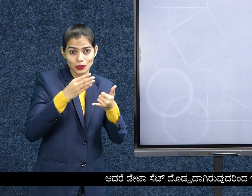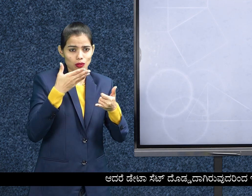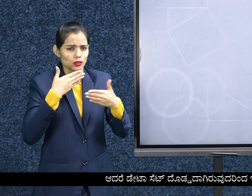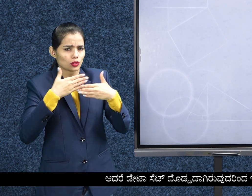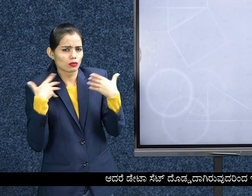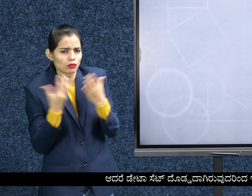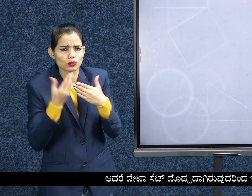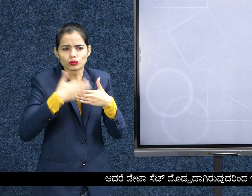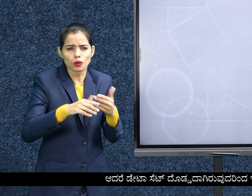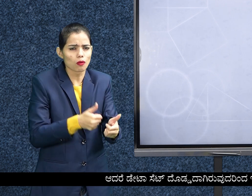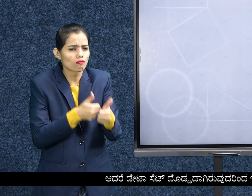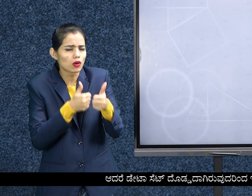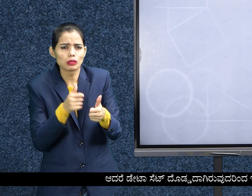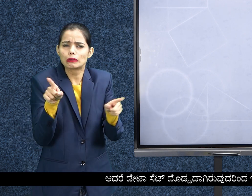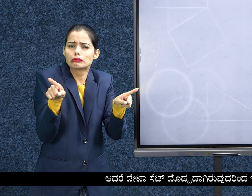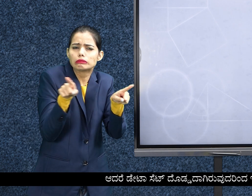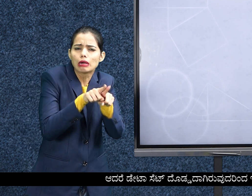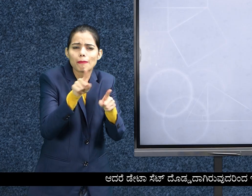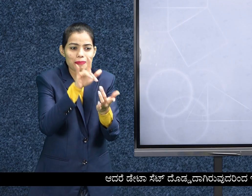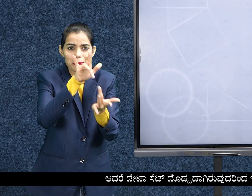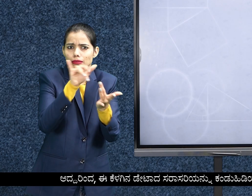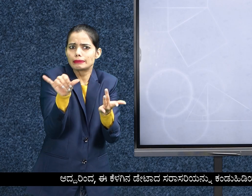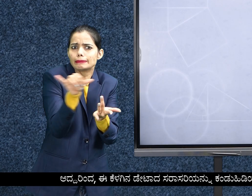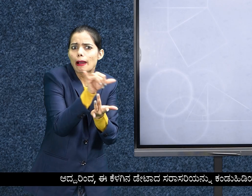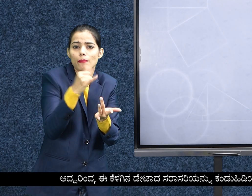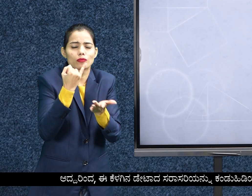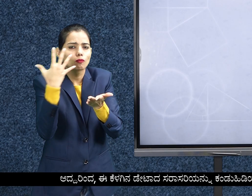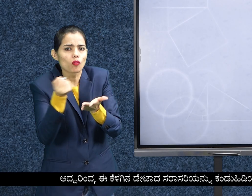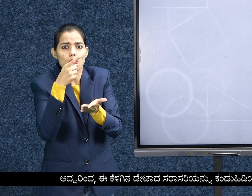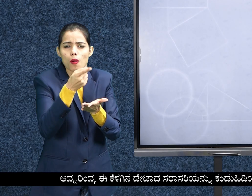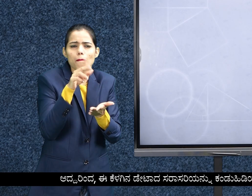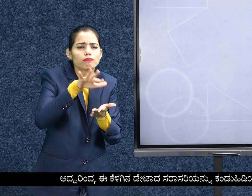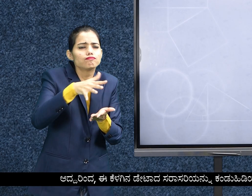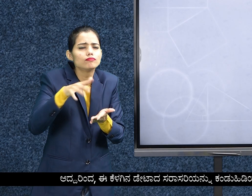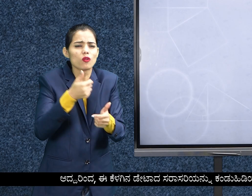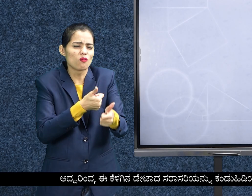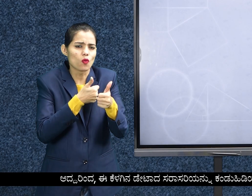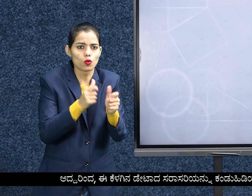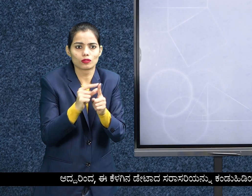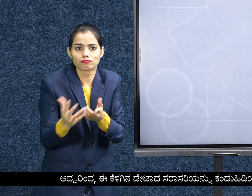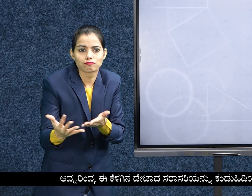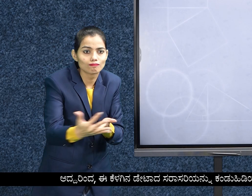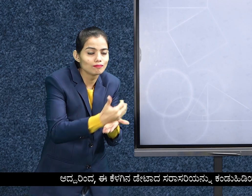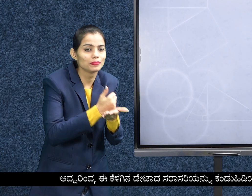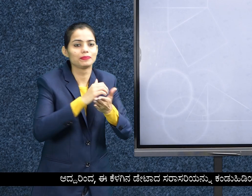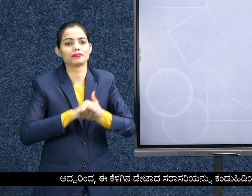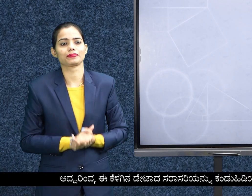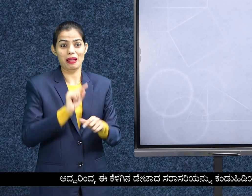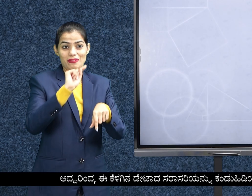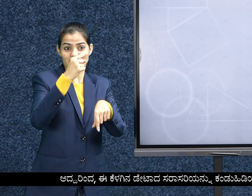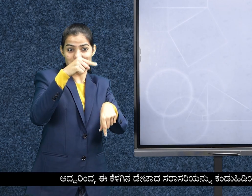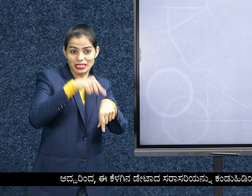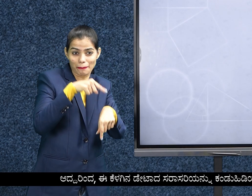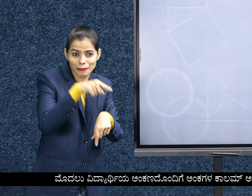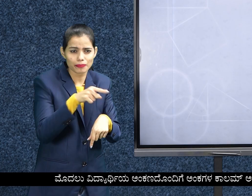ಆದ್ರೆ ಡೇಟಾ ಸೆಟ್ ದೊಡ್ಡದಾಗಿರೋದ್ರಿಂದ ಇದು ಬೇಸರವನ್ನುಂಟು ಮಾಡುತ್ತೆ. ಆದ್ರಿಂದ ಈ ಕೆಳಗಿನ ಡೇಟಾದ ಸರಾಸರಿಯನ್ನ ಕಂಡುಹಿಡಿಯಲು ನಾವು ಇದೇ